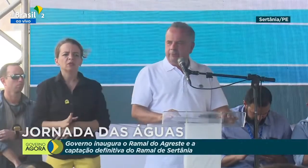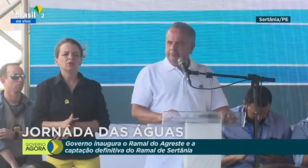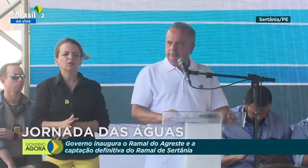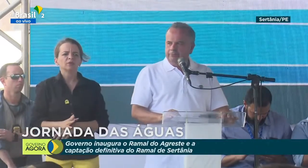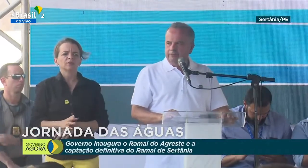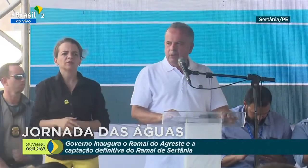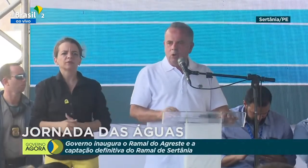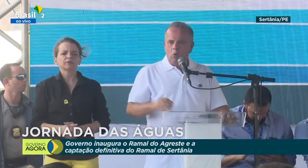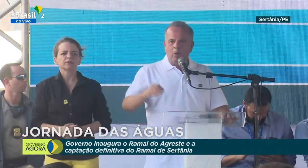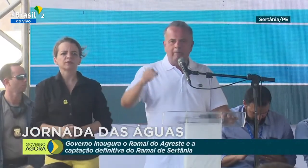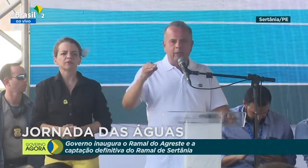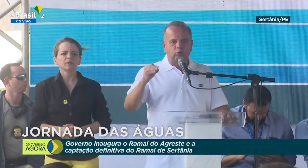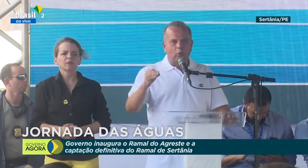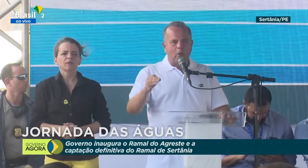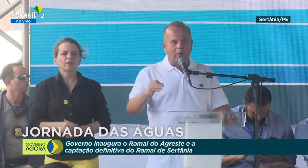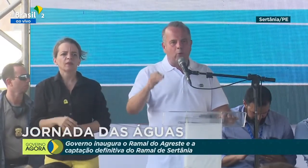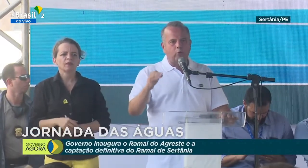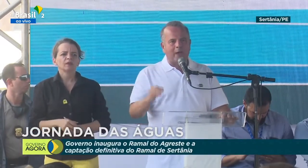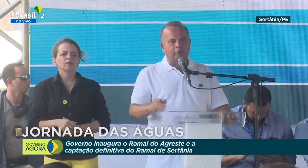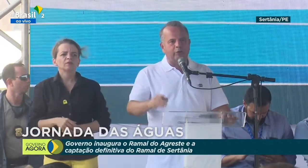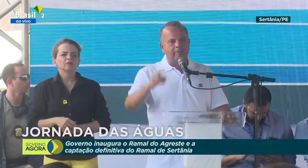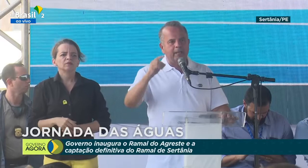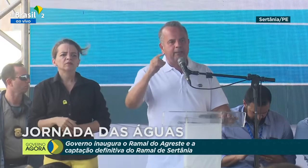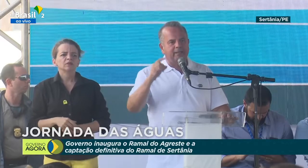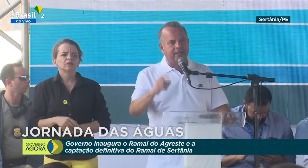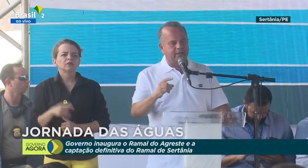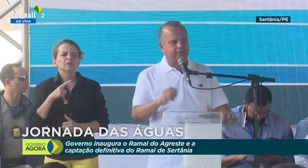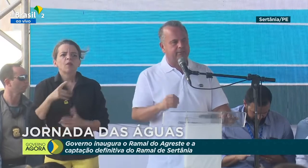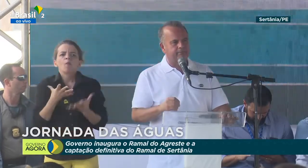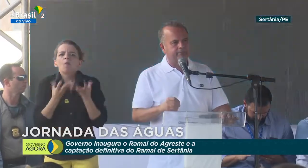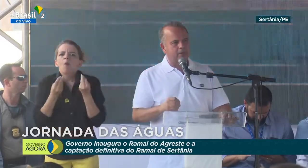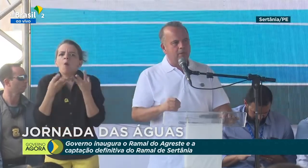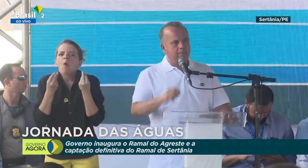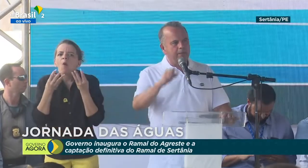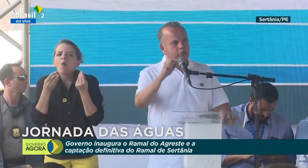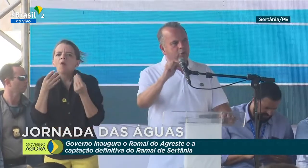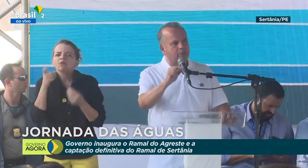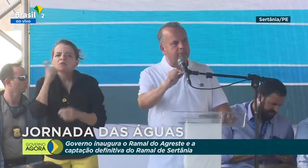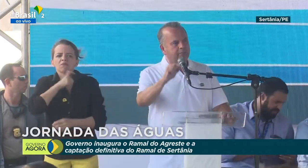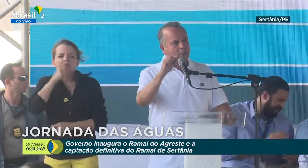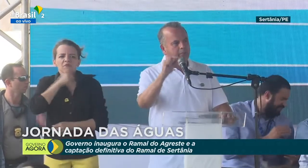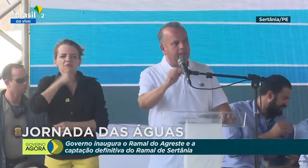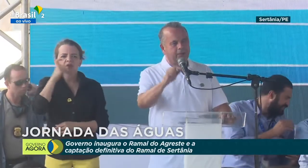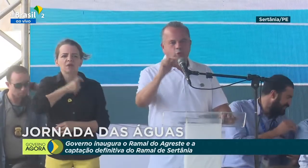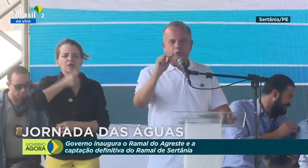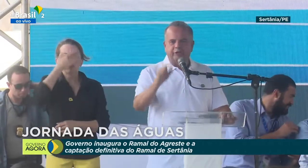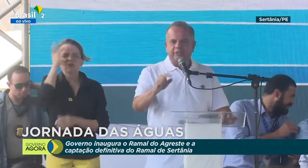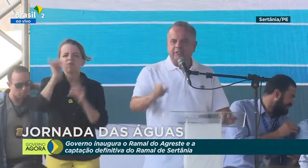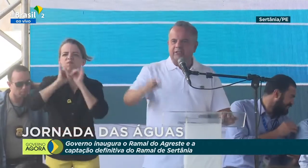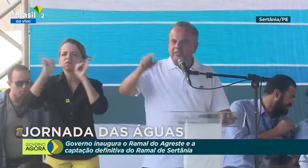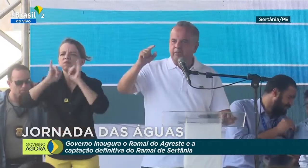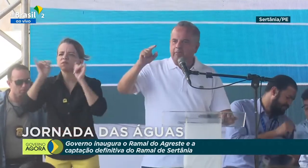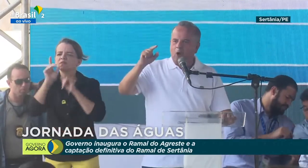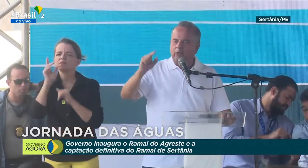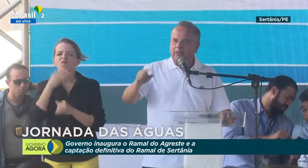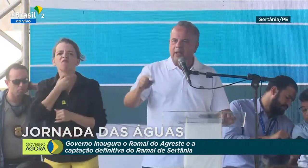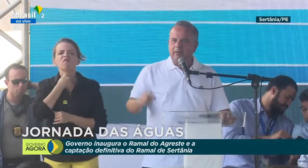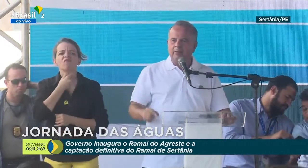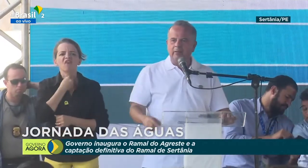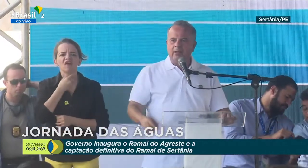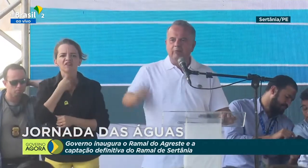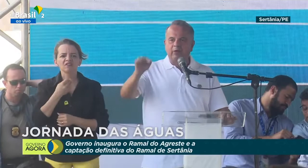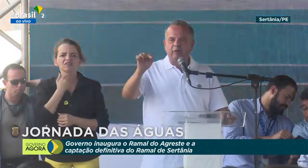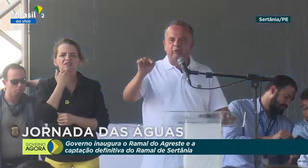Existe um amontoado de mentiras. Pessoas que publicam notícias sem se